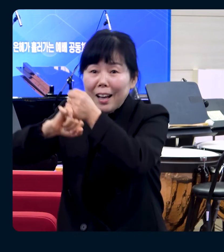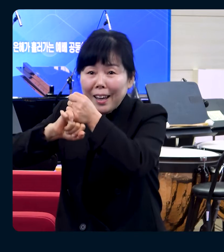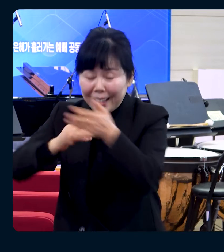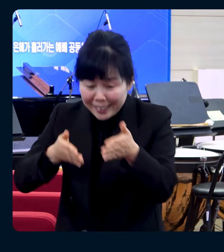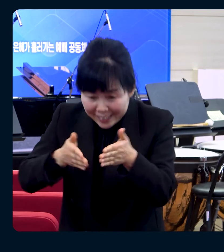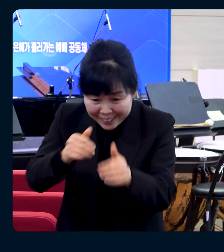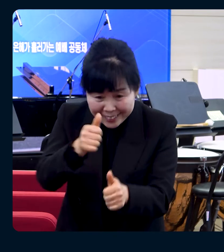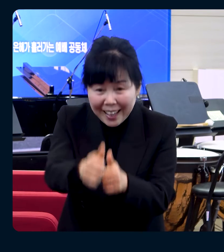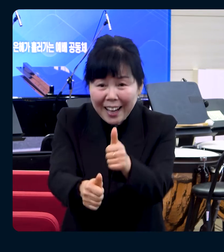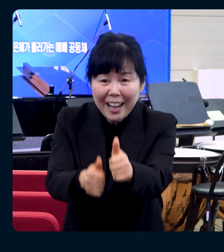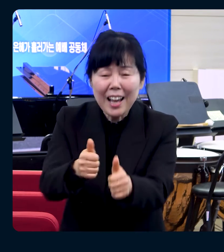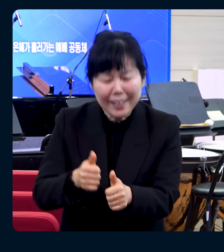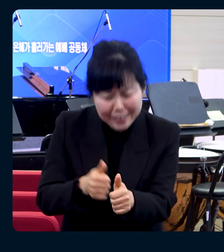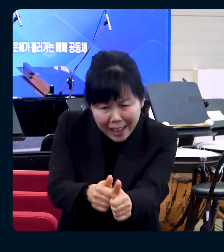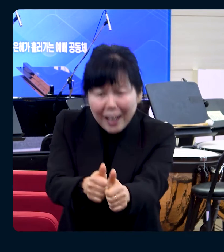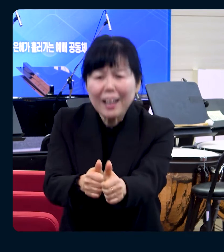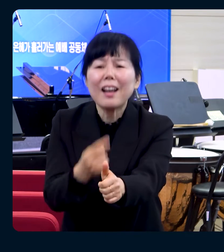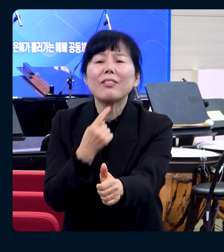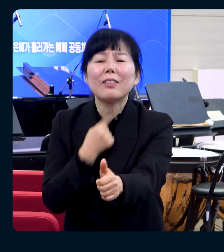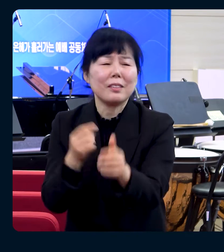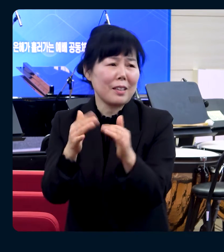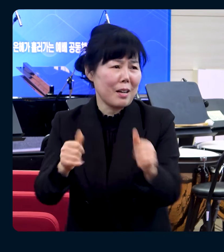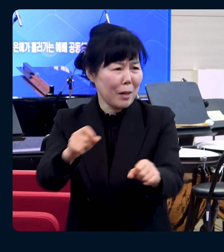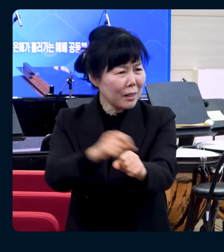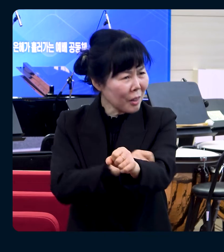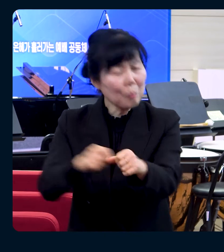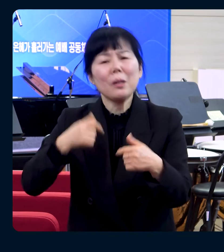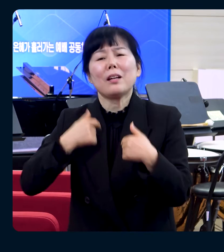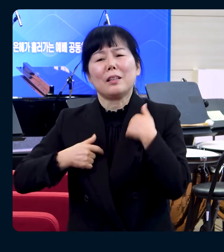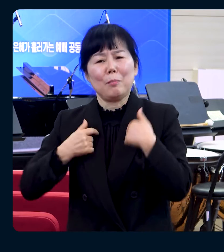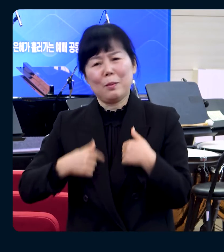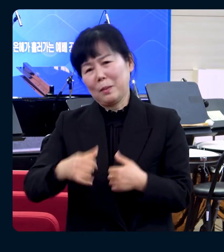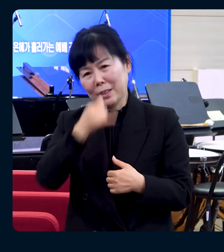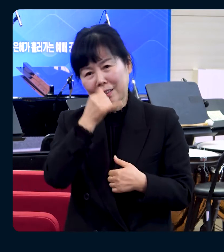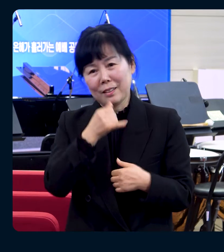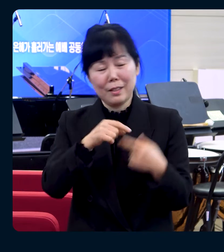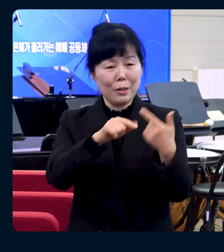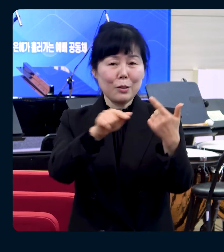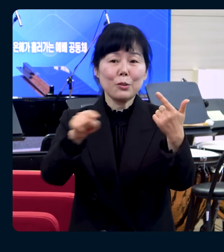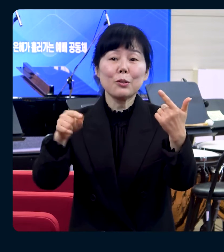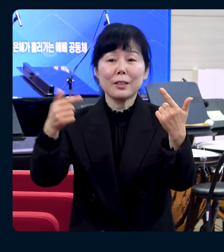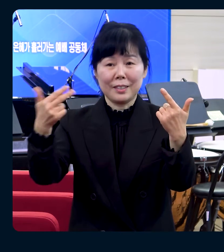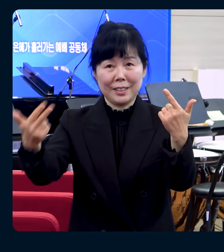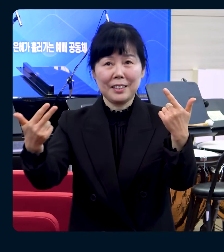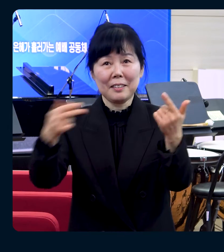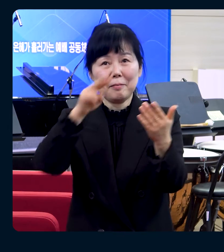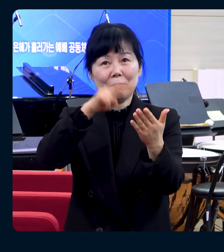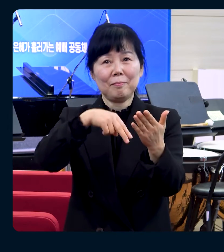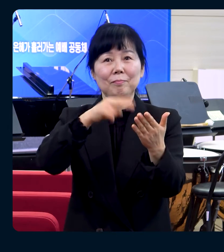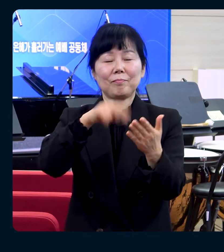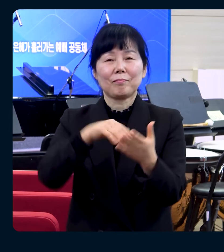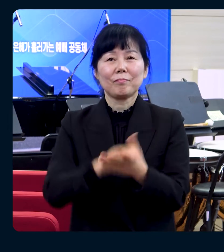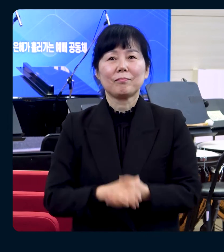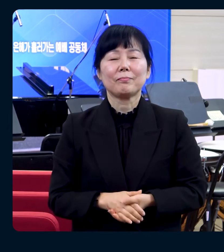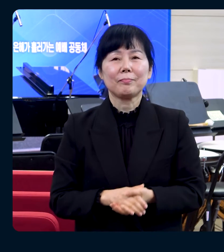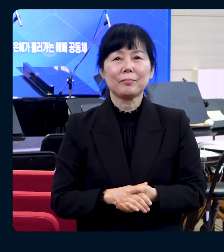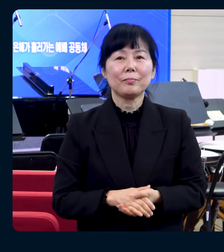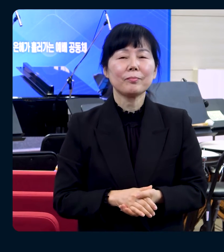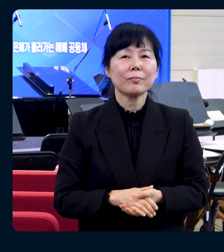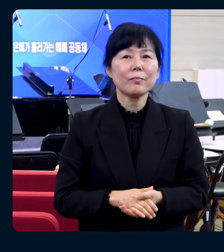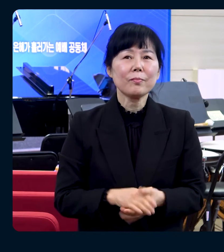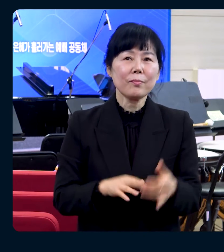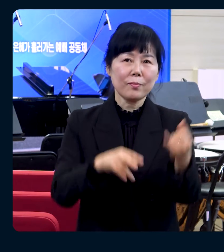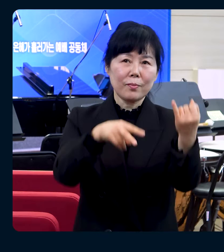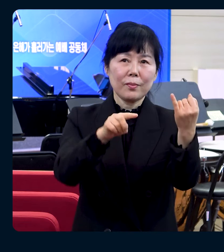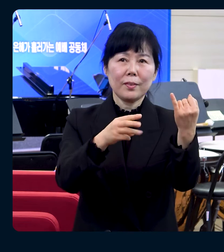언약의 길을 걸어간 자만이 얻을 수 있는 그 특별한 기쁨을 바로 보여주고 있는 거예요. 우리 6절로 7절 말씀을 함께 읽겠습니다.